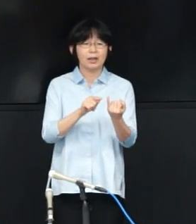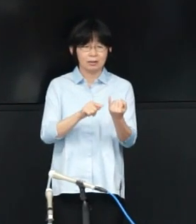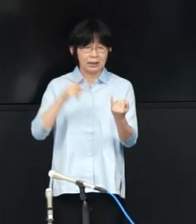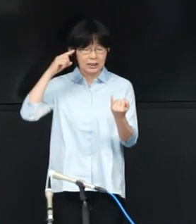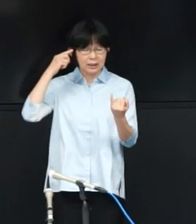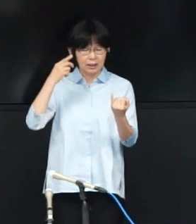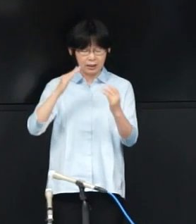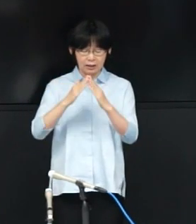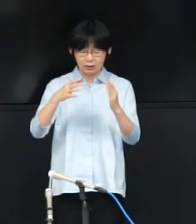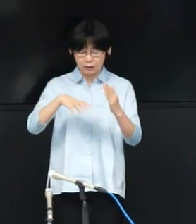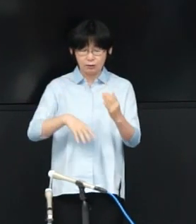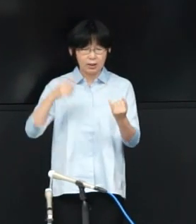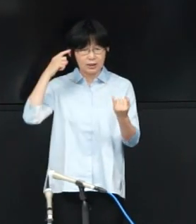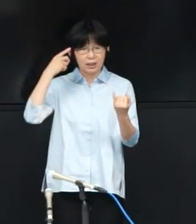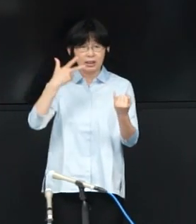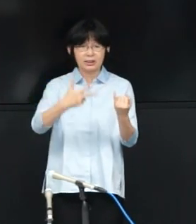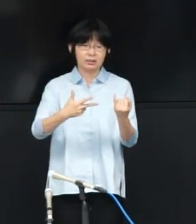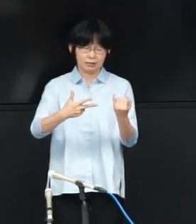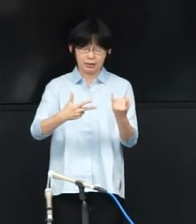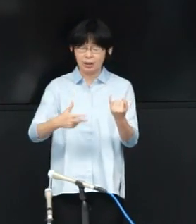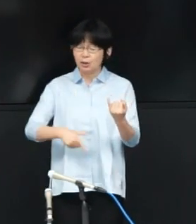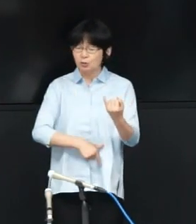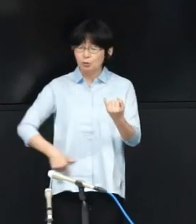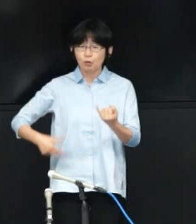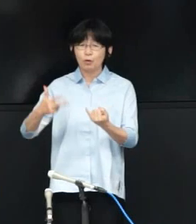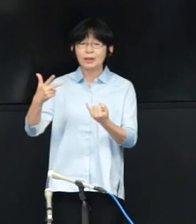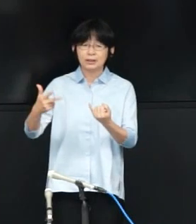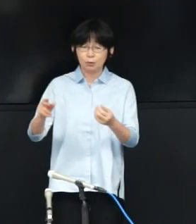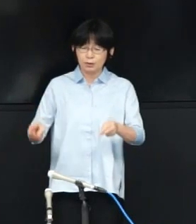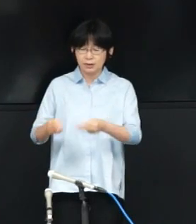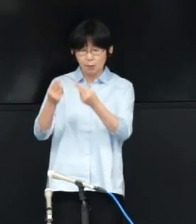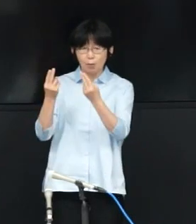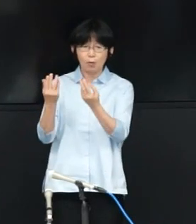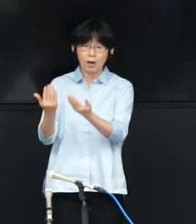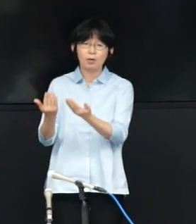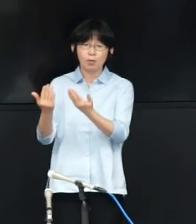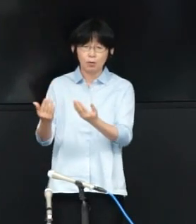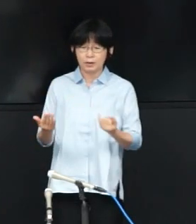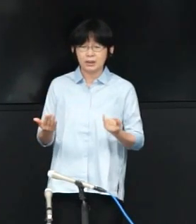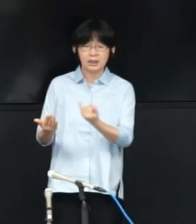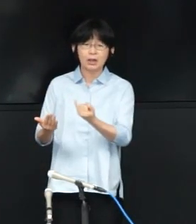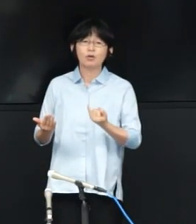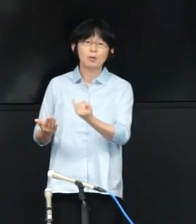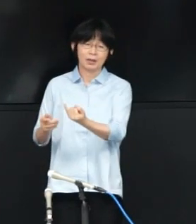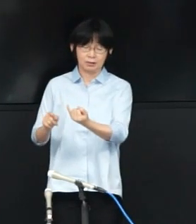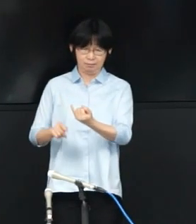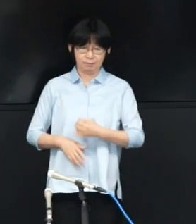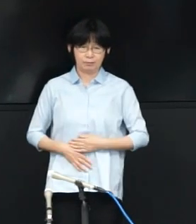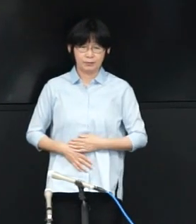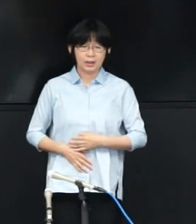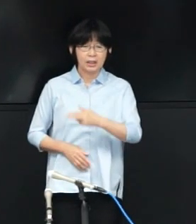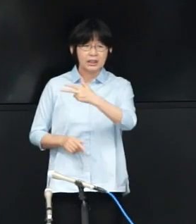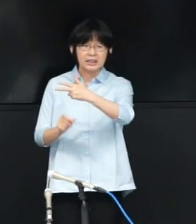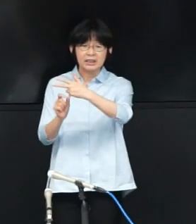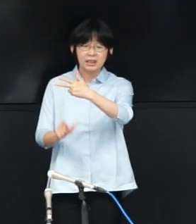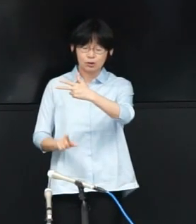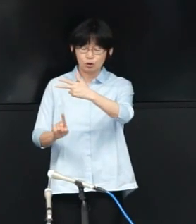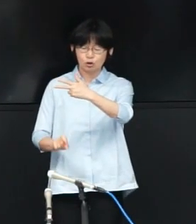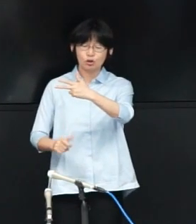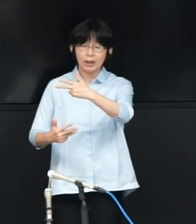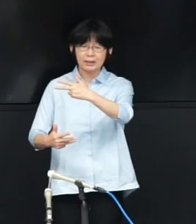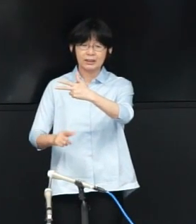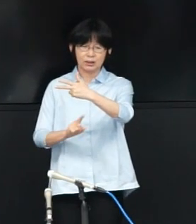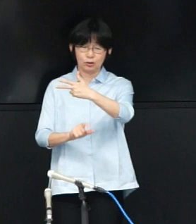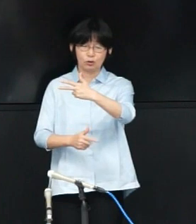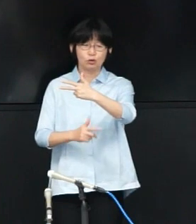。福岡市内の専門学校に行かれております。7月18日19